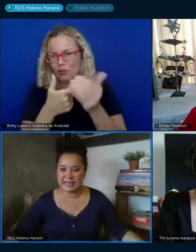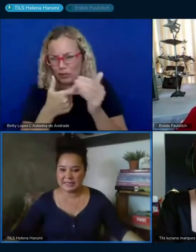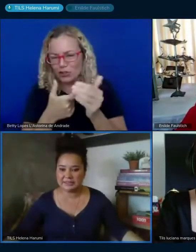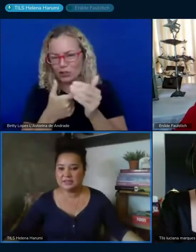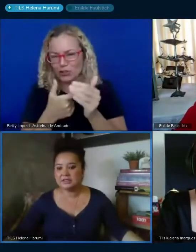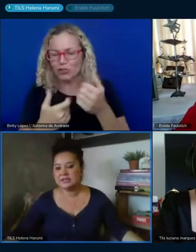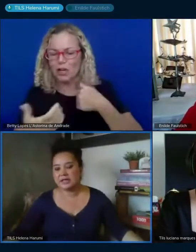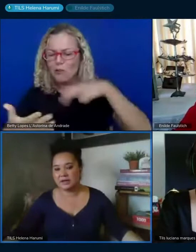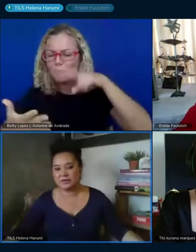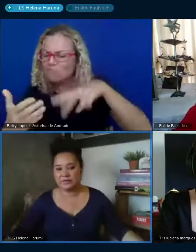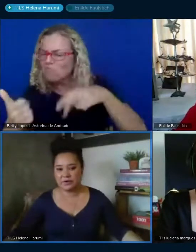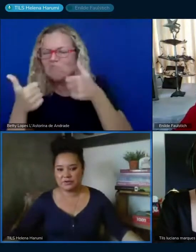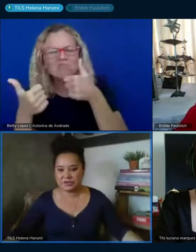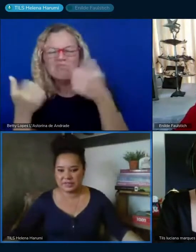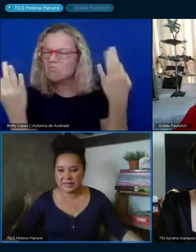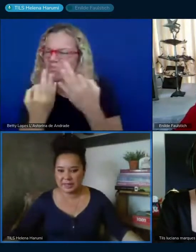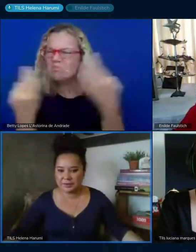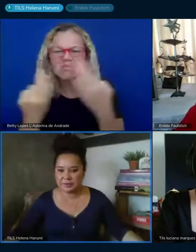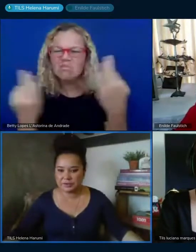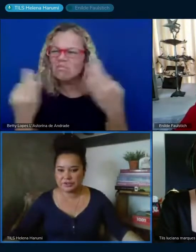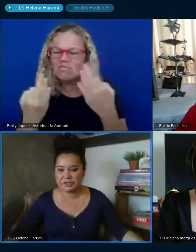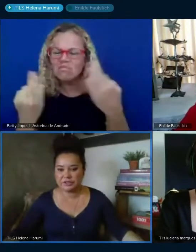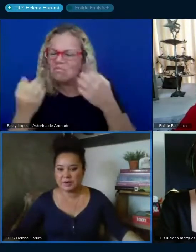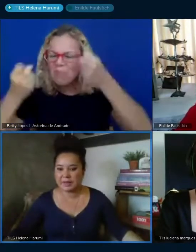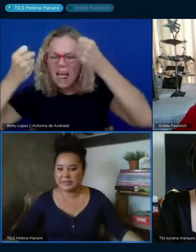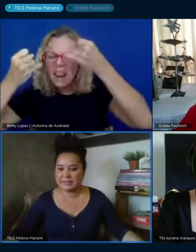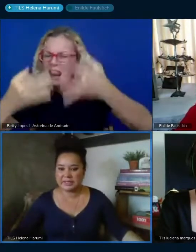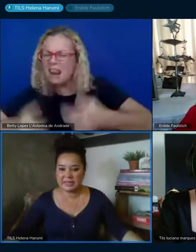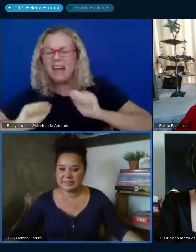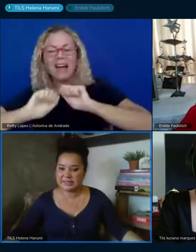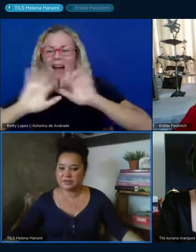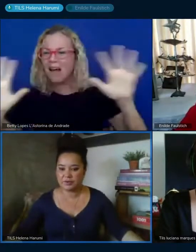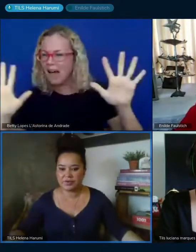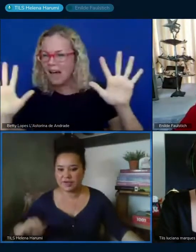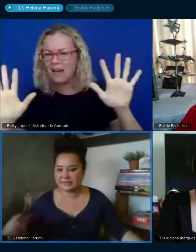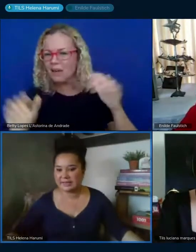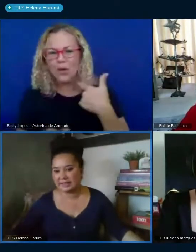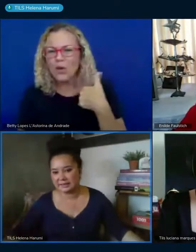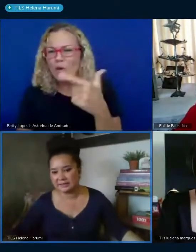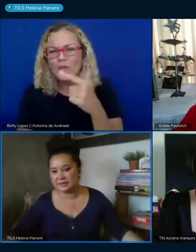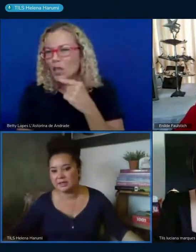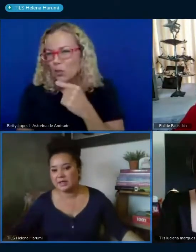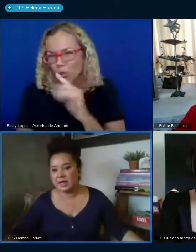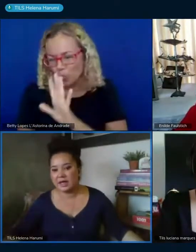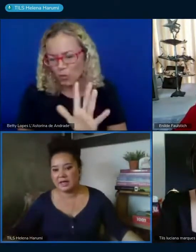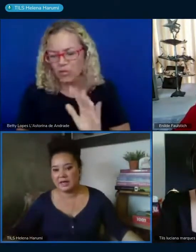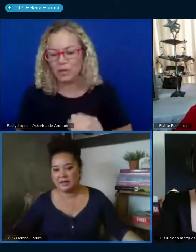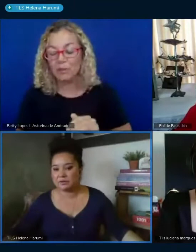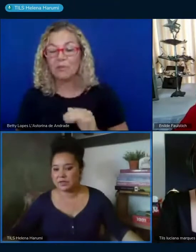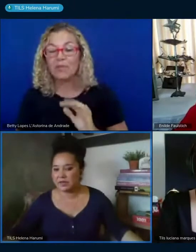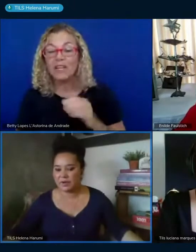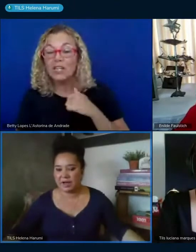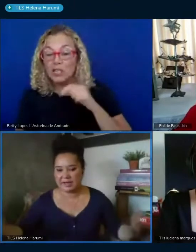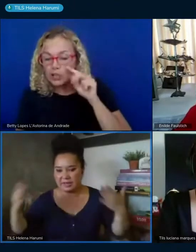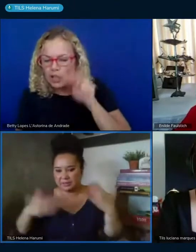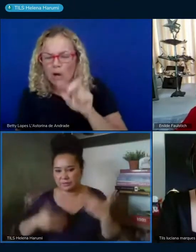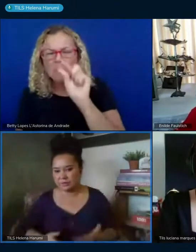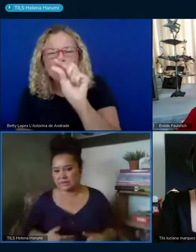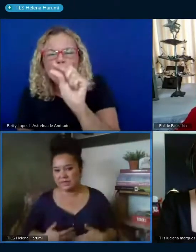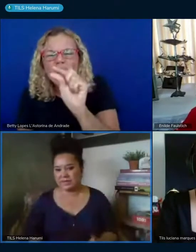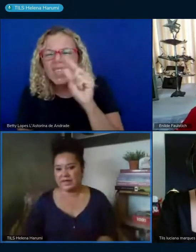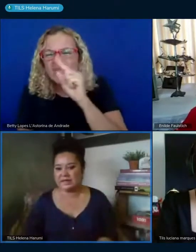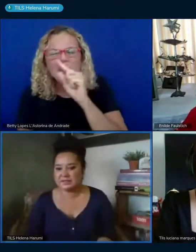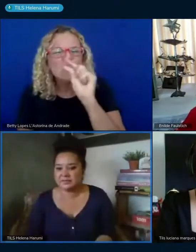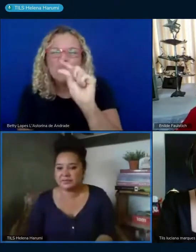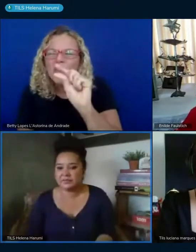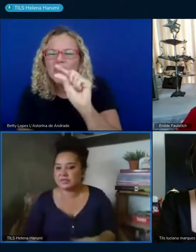maneira detalhada, né, com foco na terminologia de uma maneira de excelência. Na